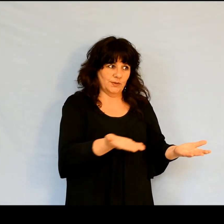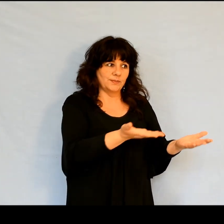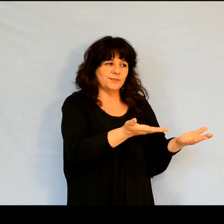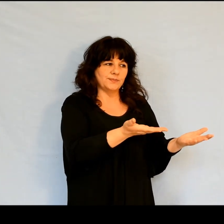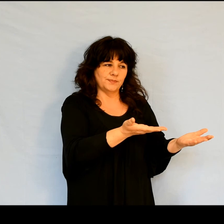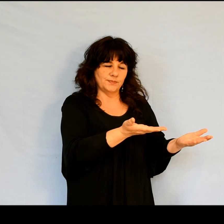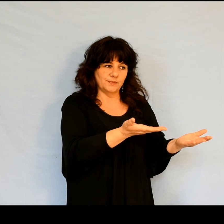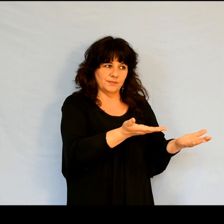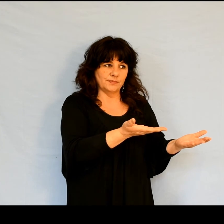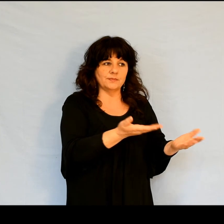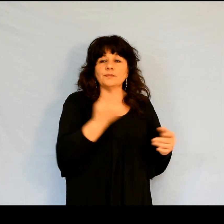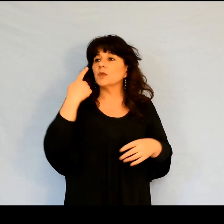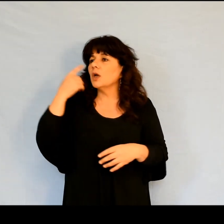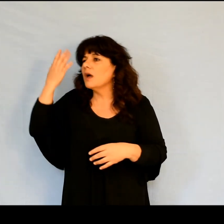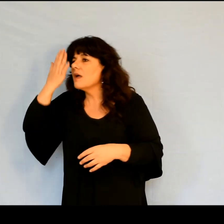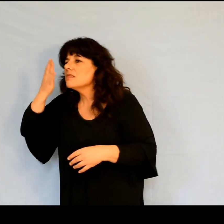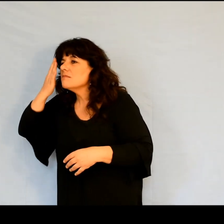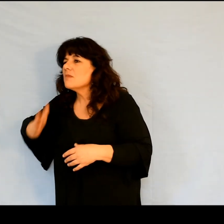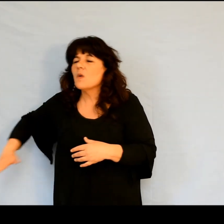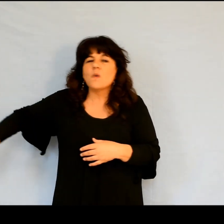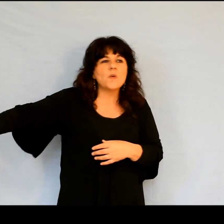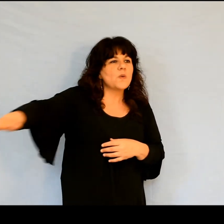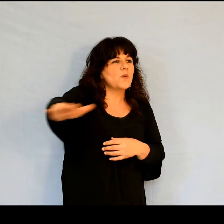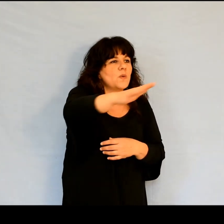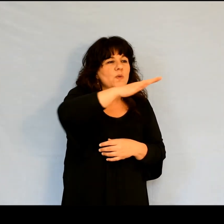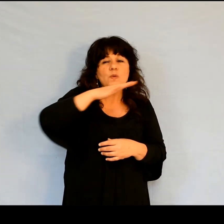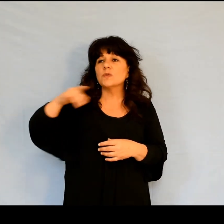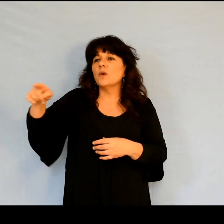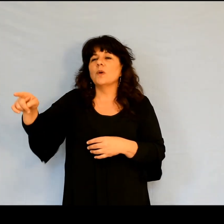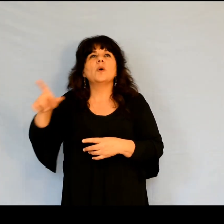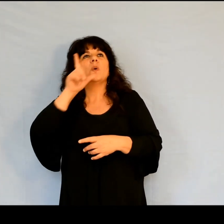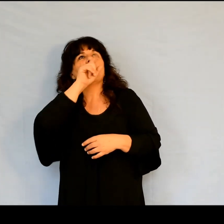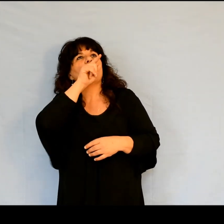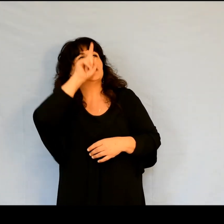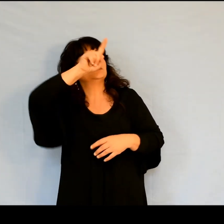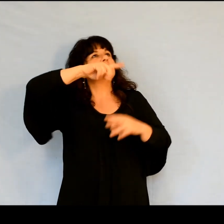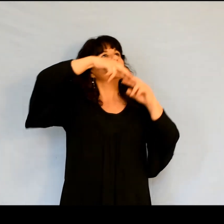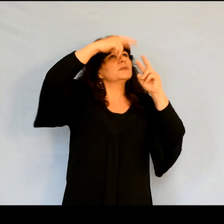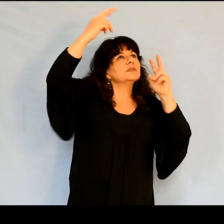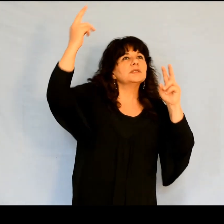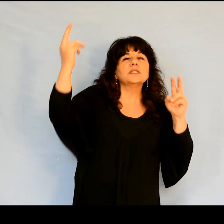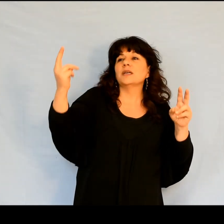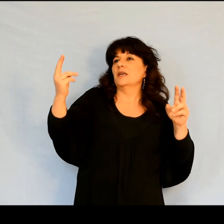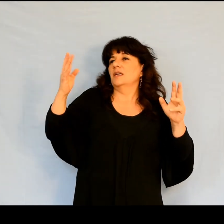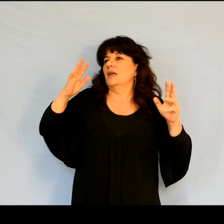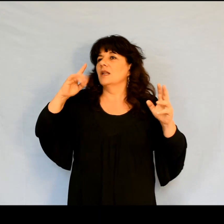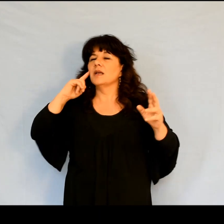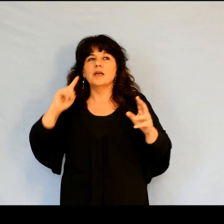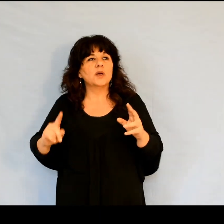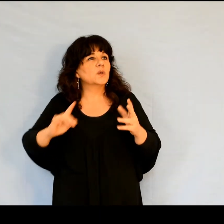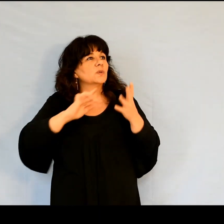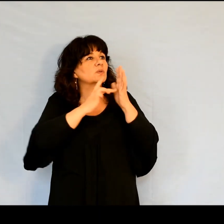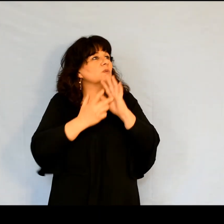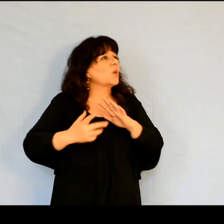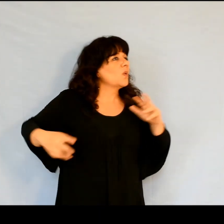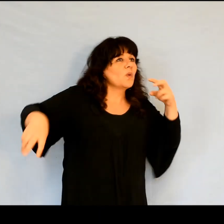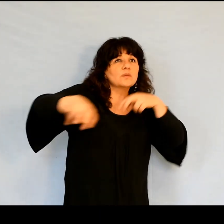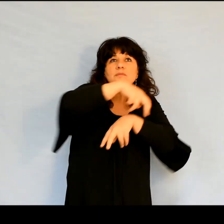À tous les animaux de la terre, à tous les oiseaux du ciel, à tous ceux qui va et vient sur la